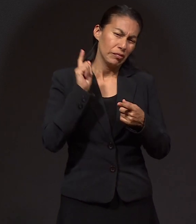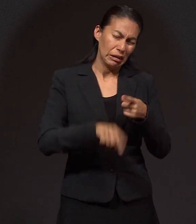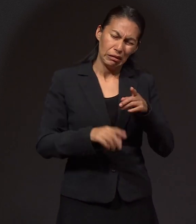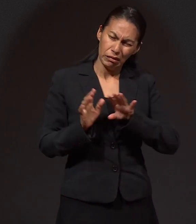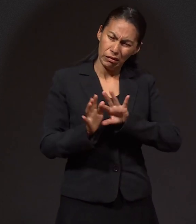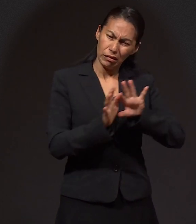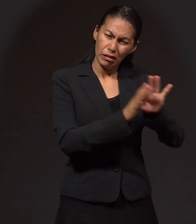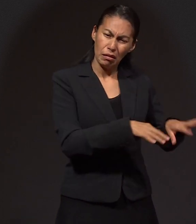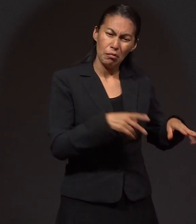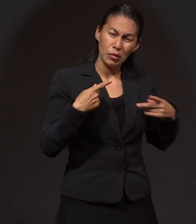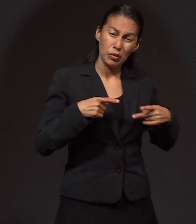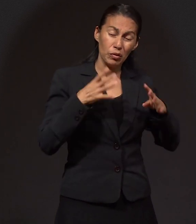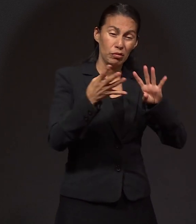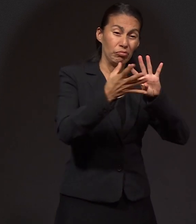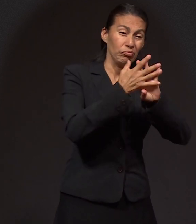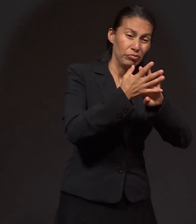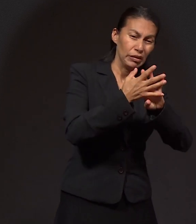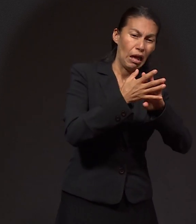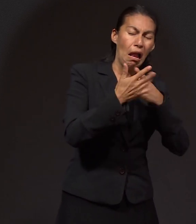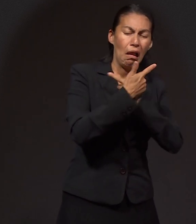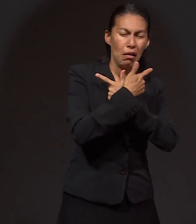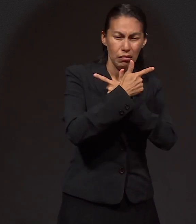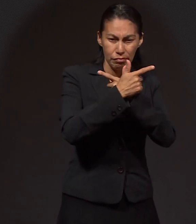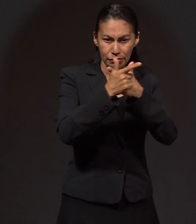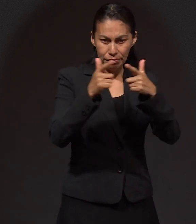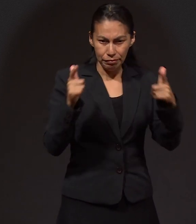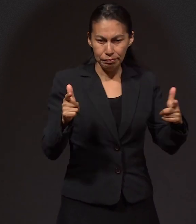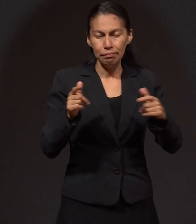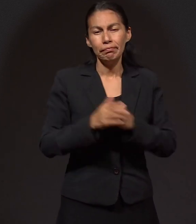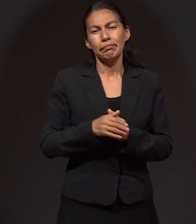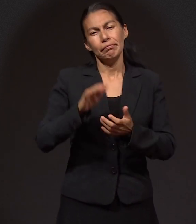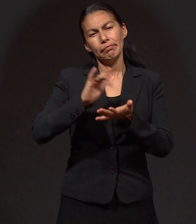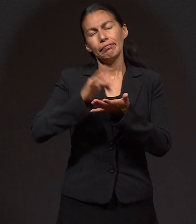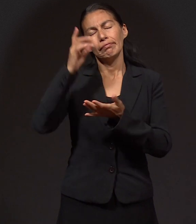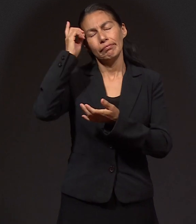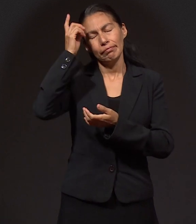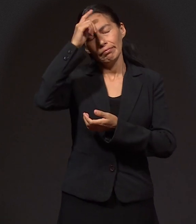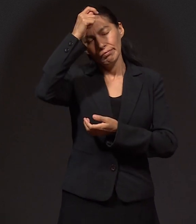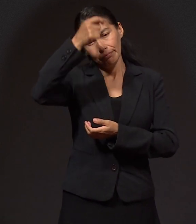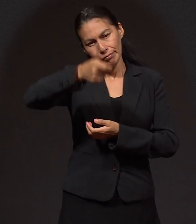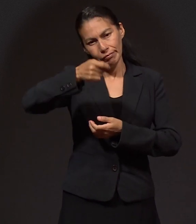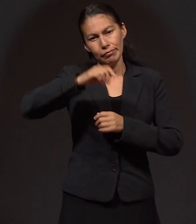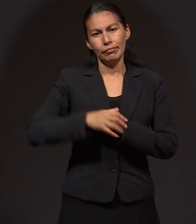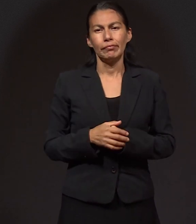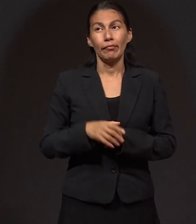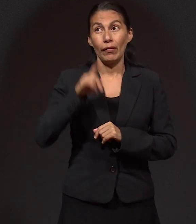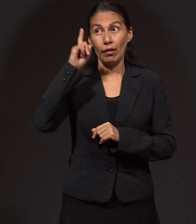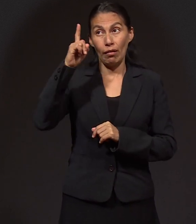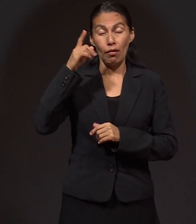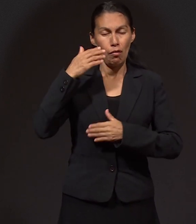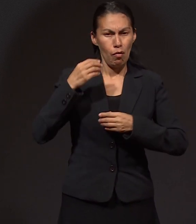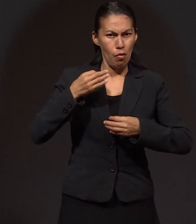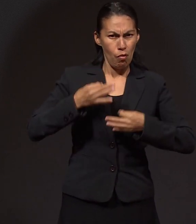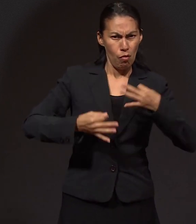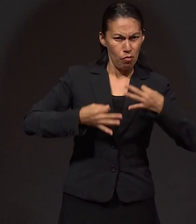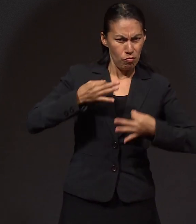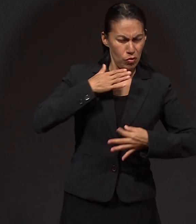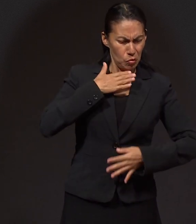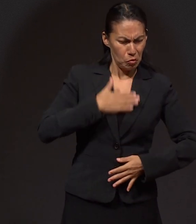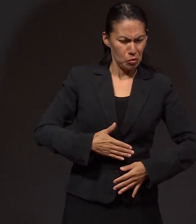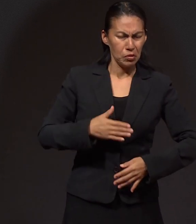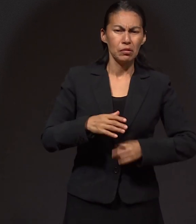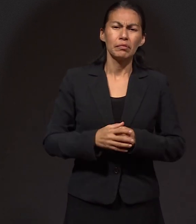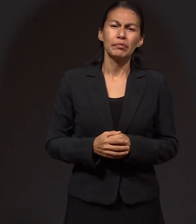ligaduras de impiedad y dejar libre a los que están cautivos. Con la bendición de Dios,